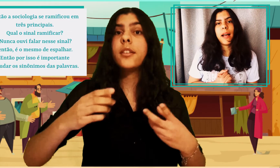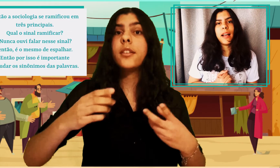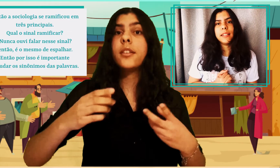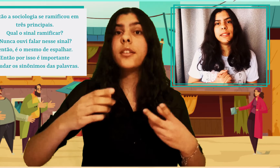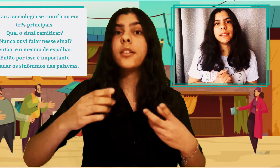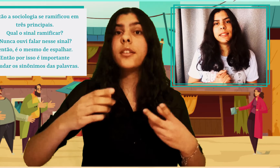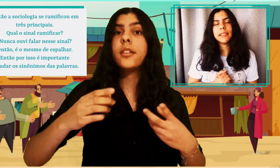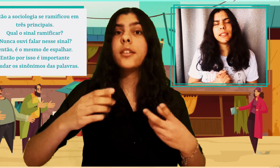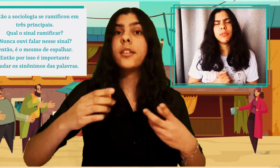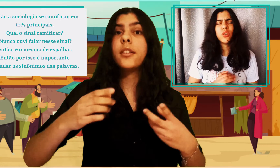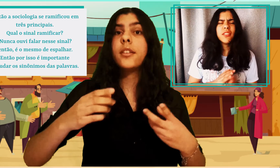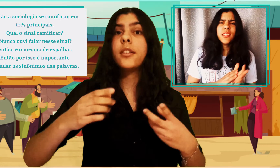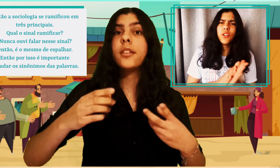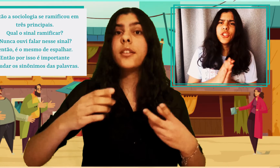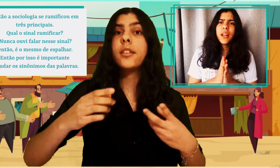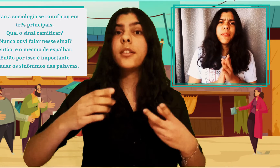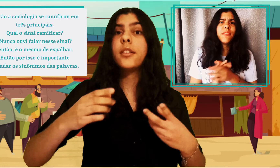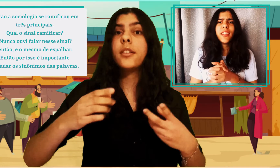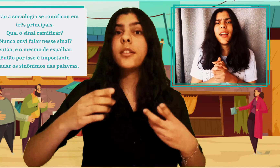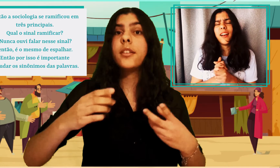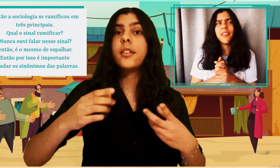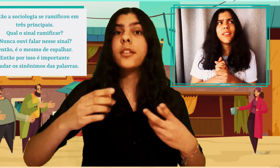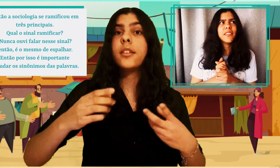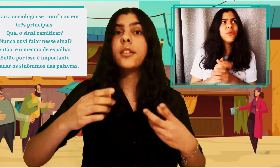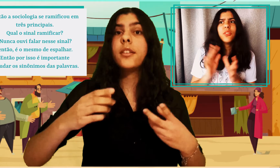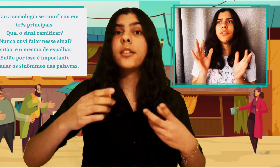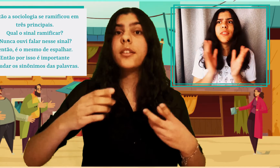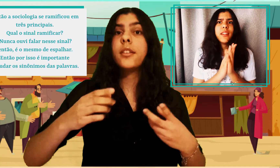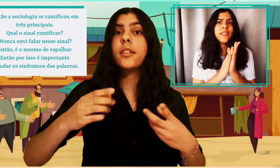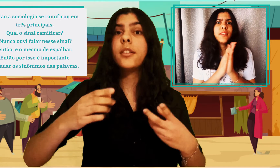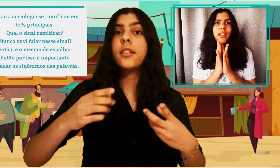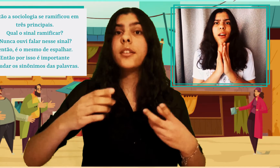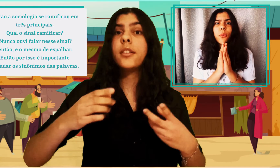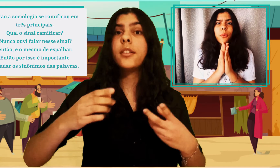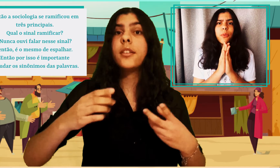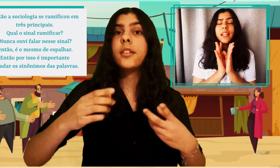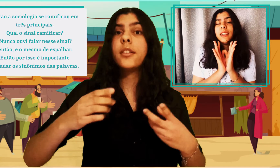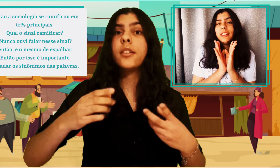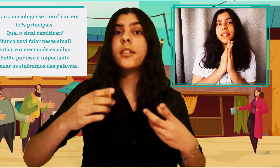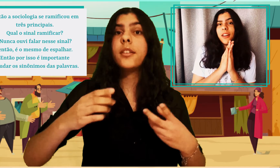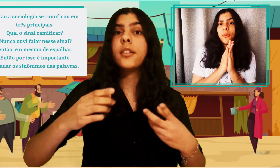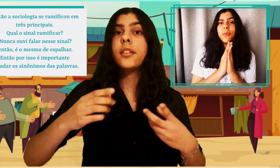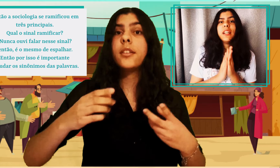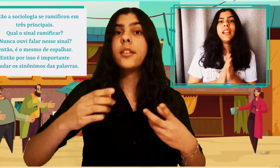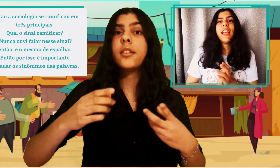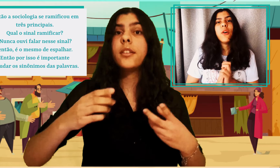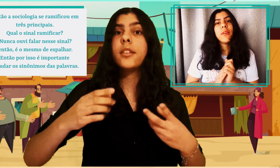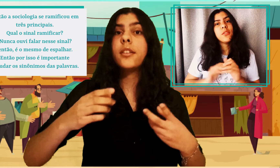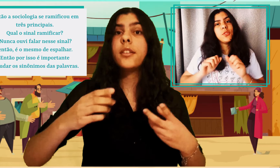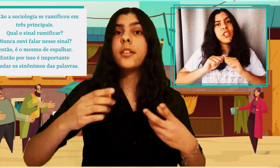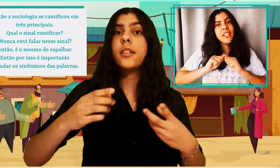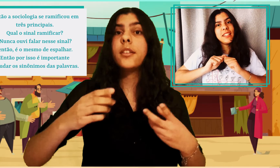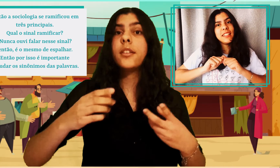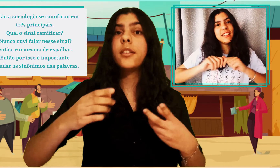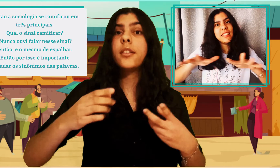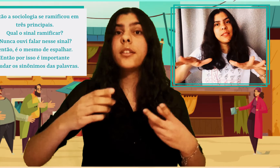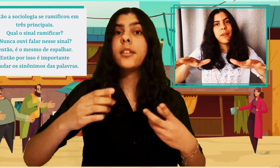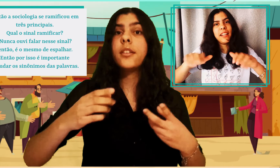principais. Mas qual é o sinal de ramificar? Nunca ouvi falar desse sinal. Então, é o mesmo